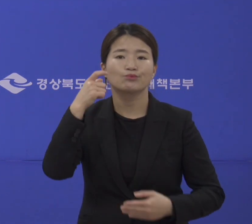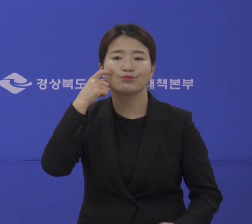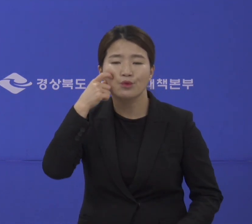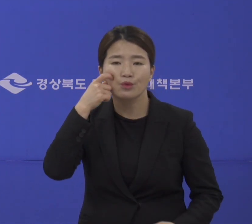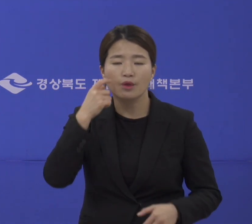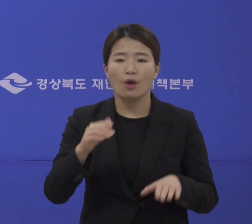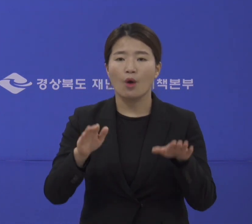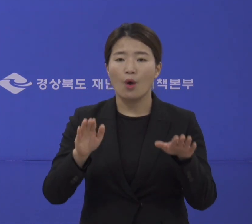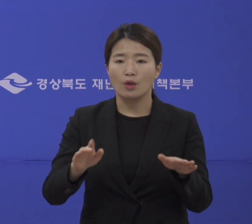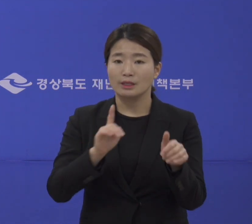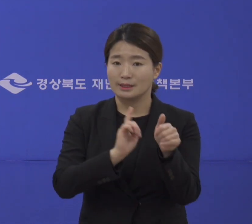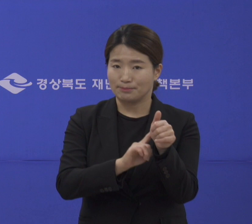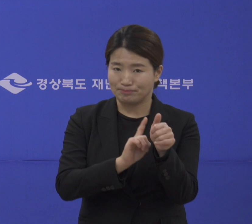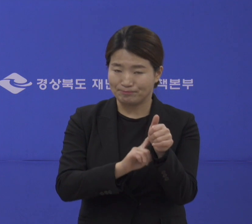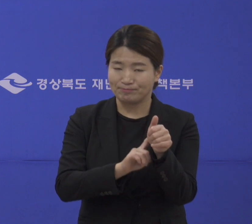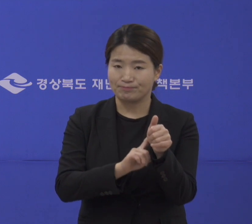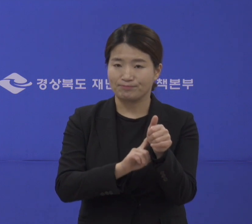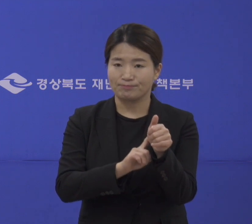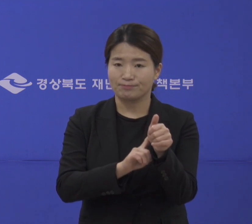오늘 이분을